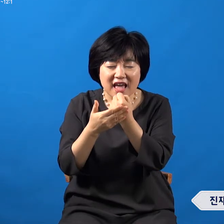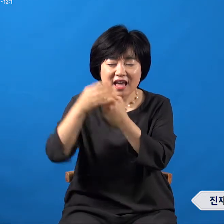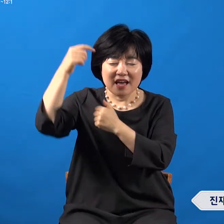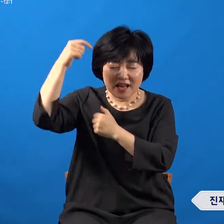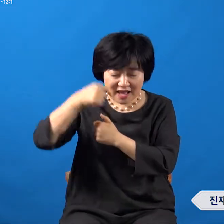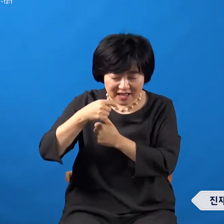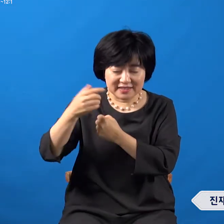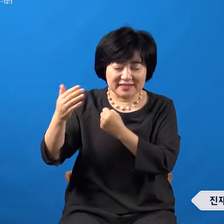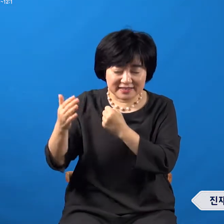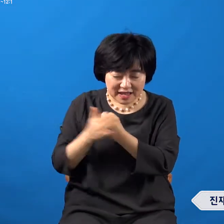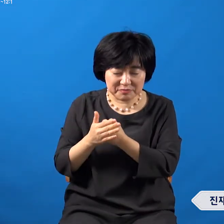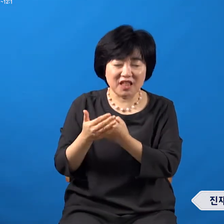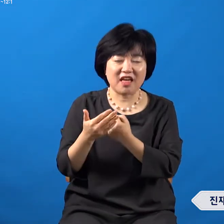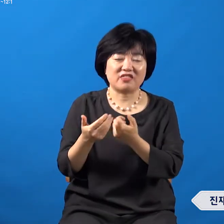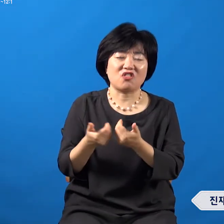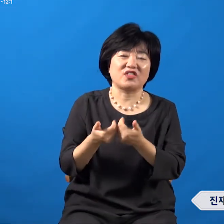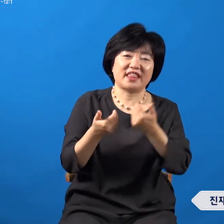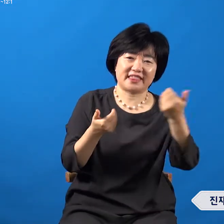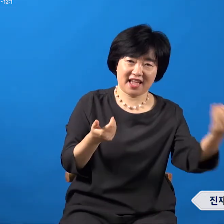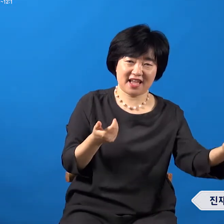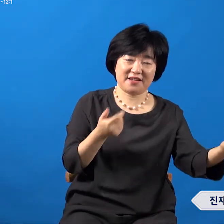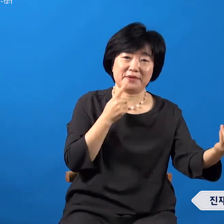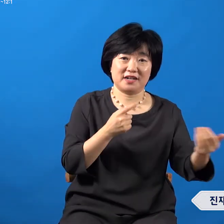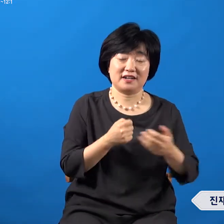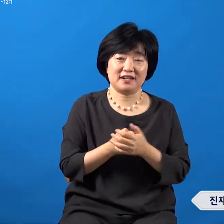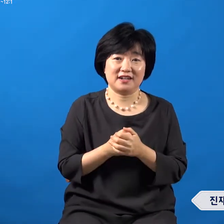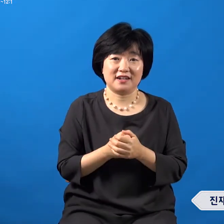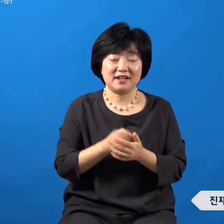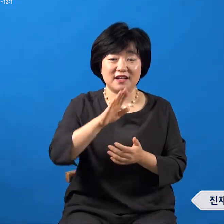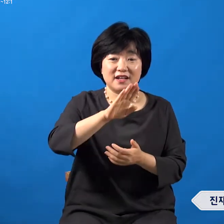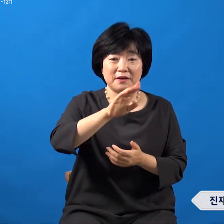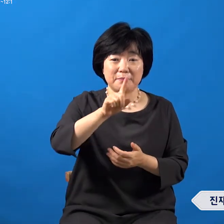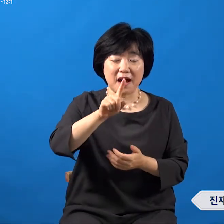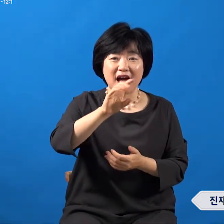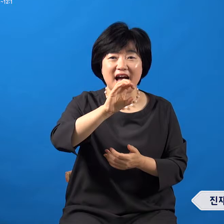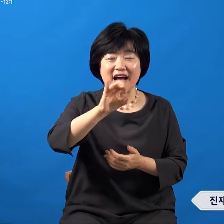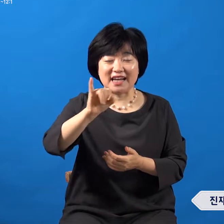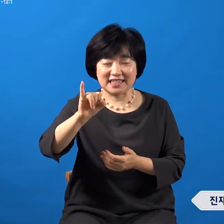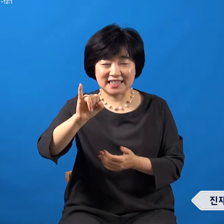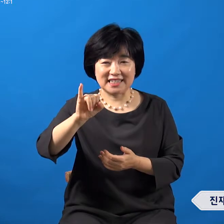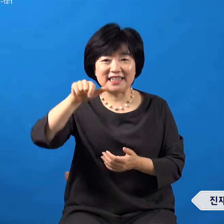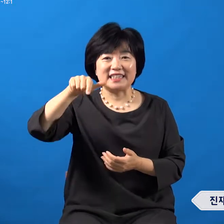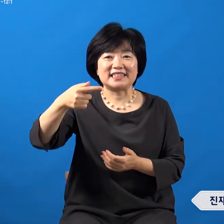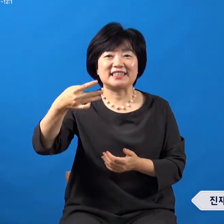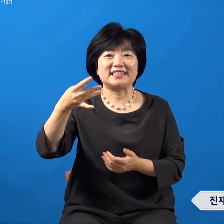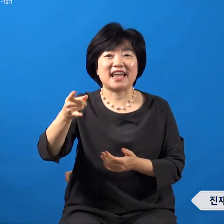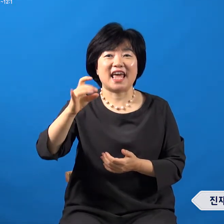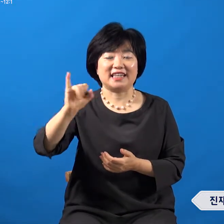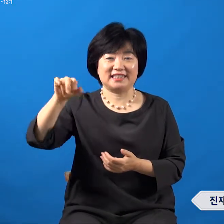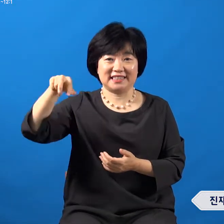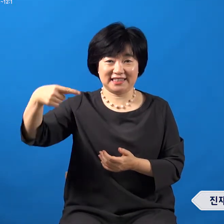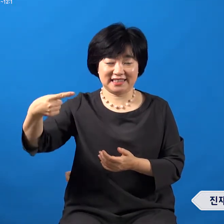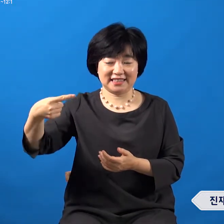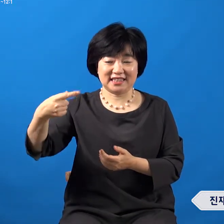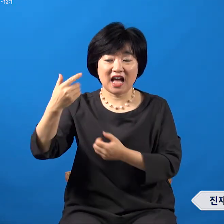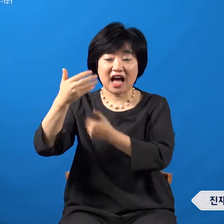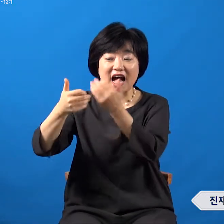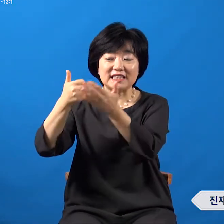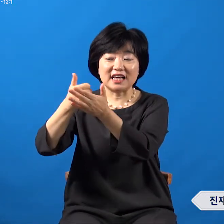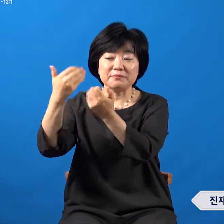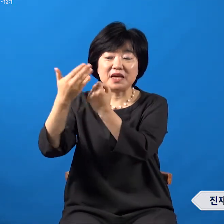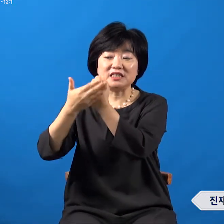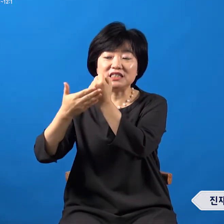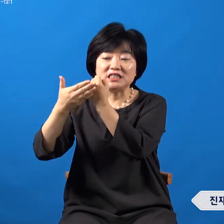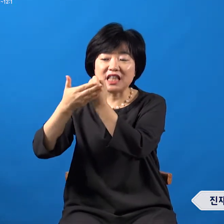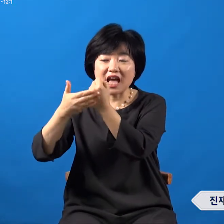의한 떠남이었다. 성경은 말씀합니다. By grace. 하나님의 은혜로